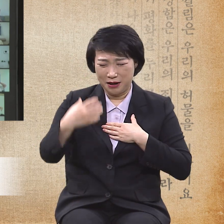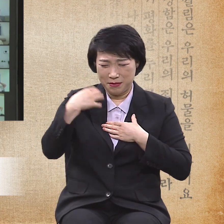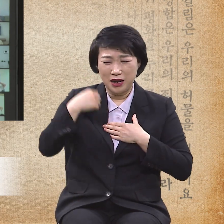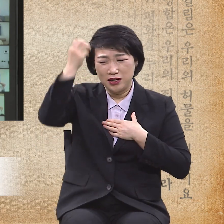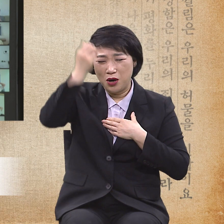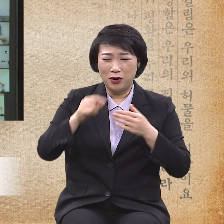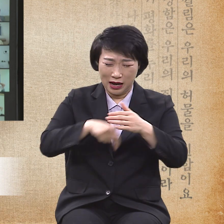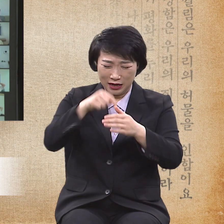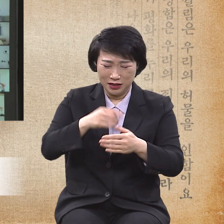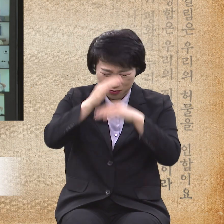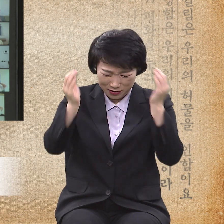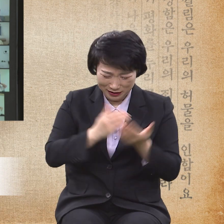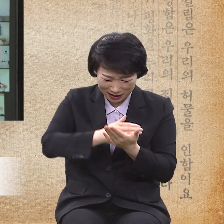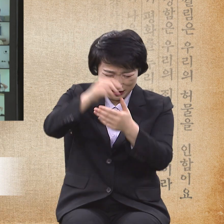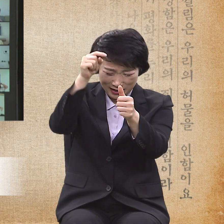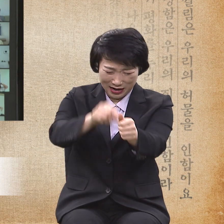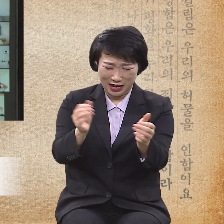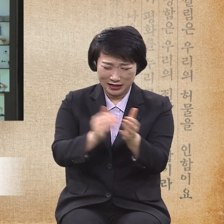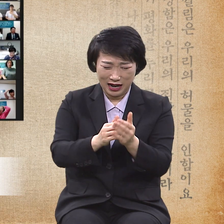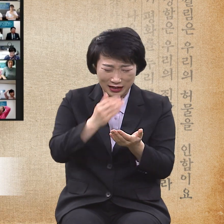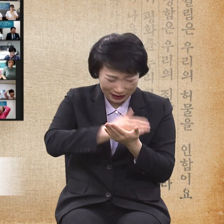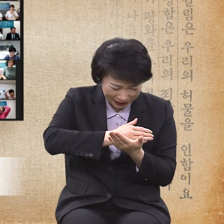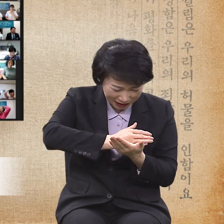맡은 영혼들에서 떠나가라.